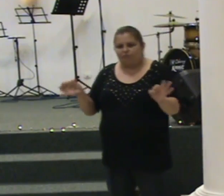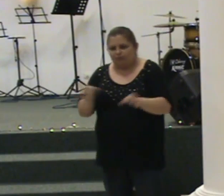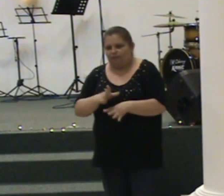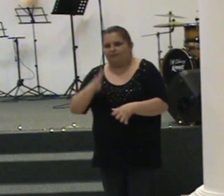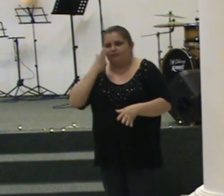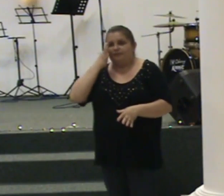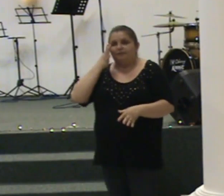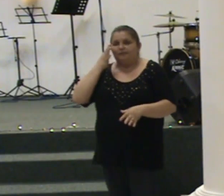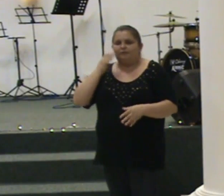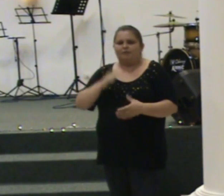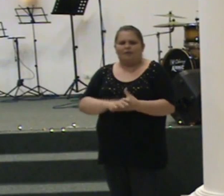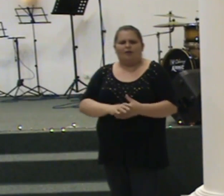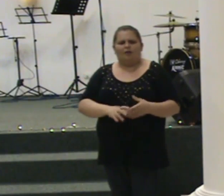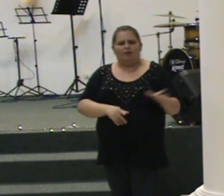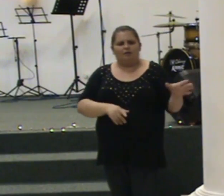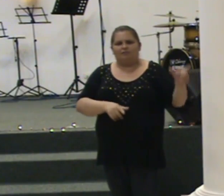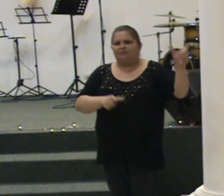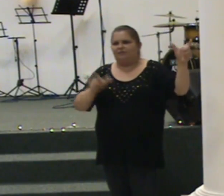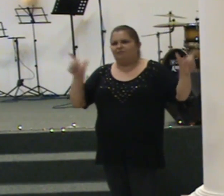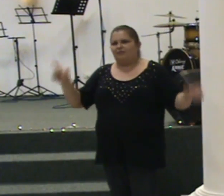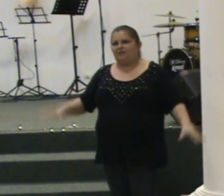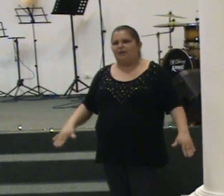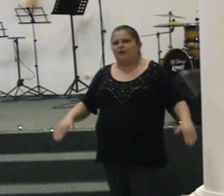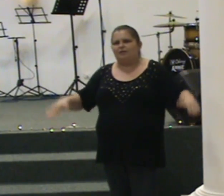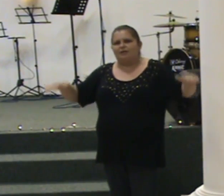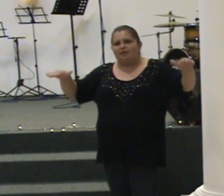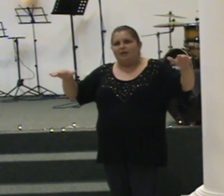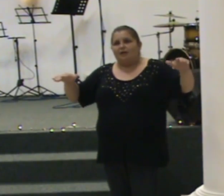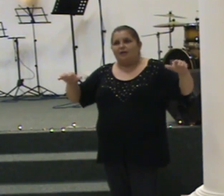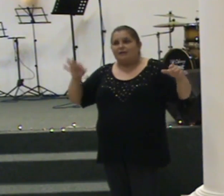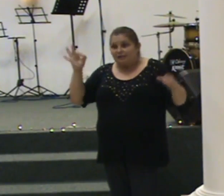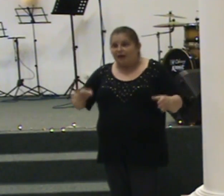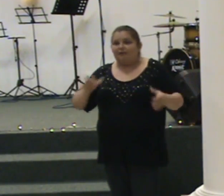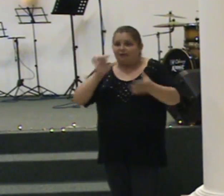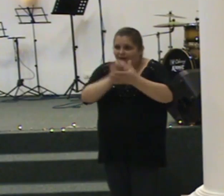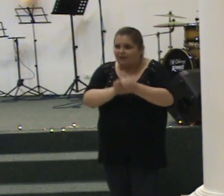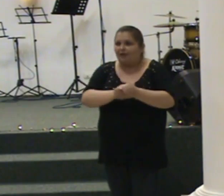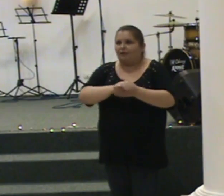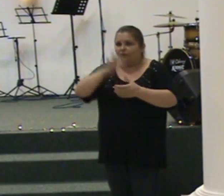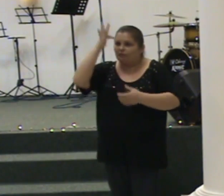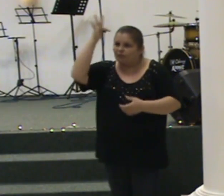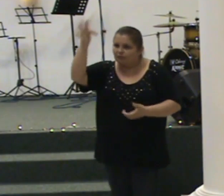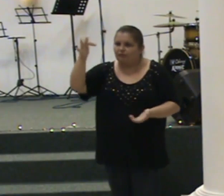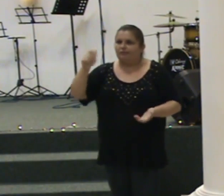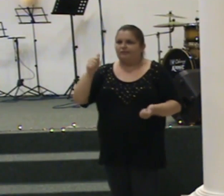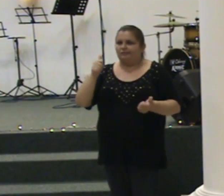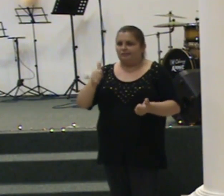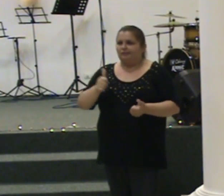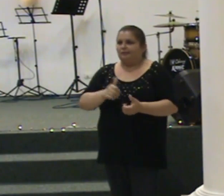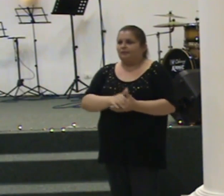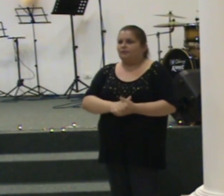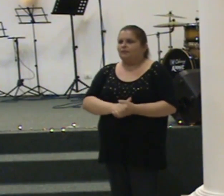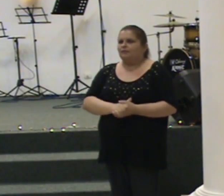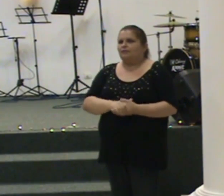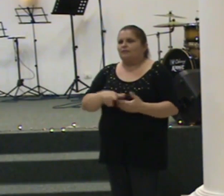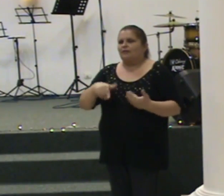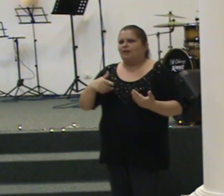eram casados, mas era como se fosse, porque já estava certo o casamento deles. E